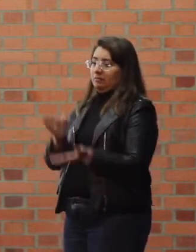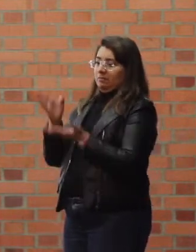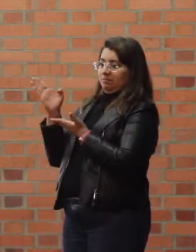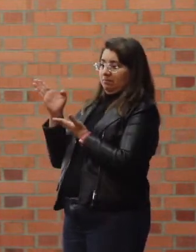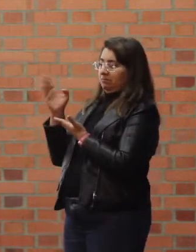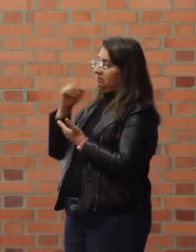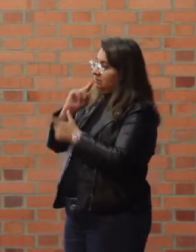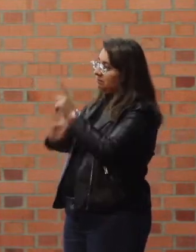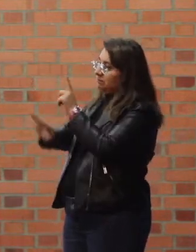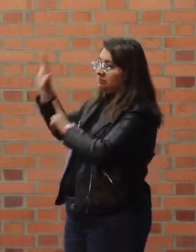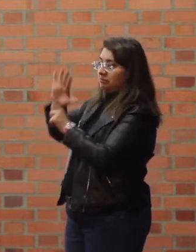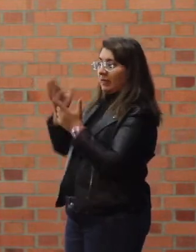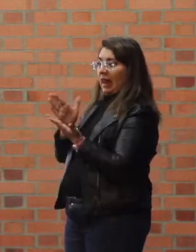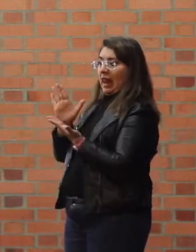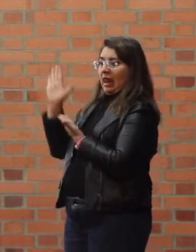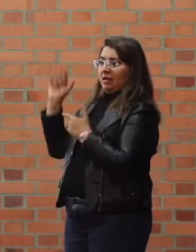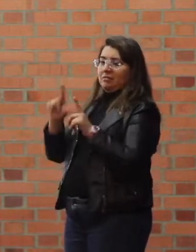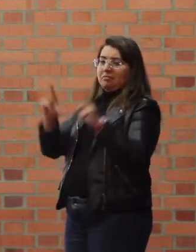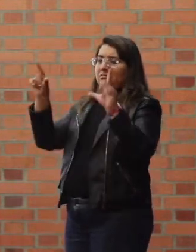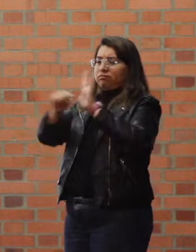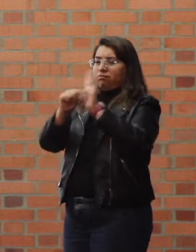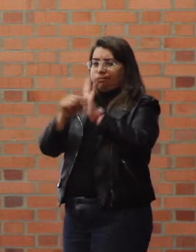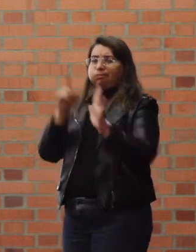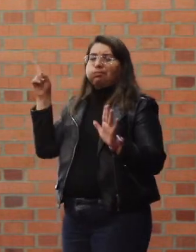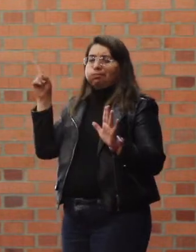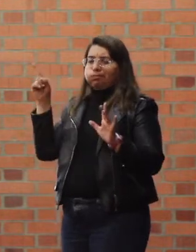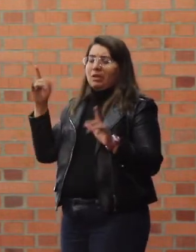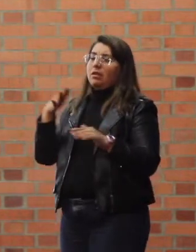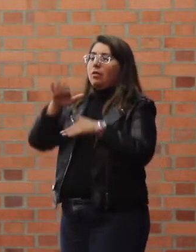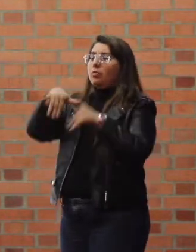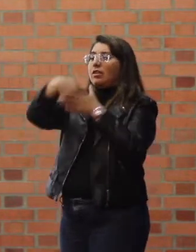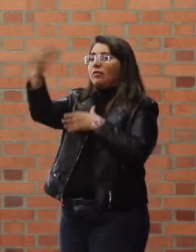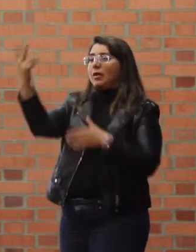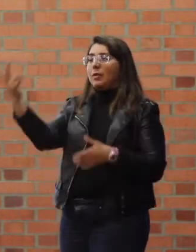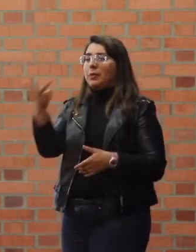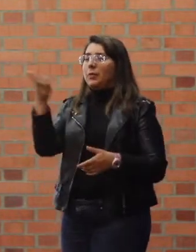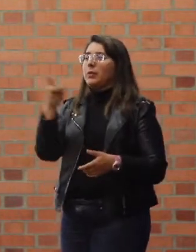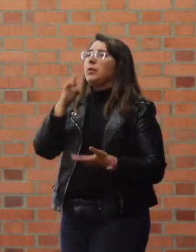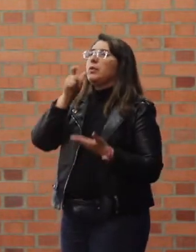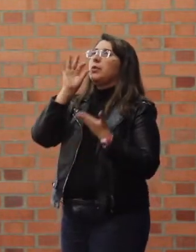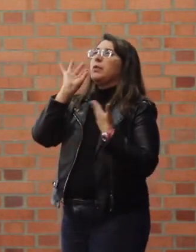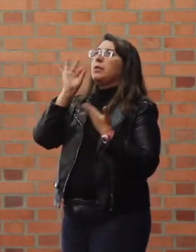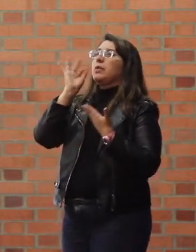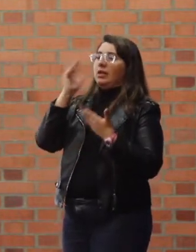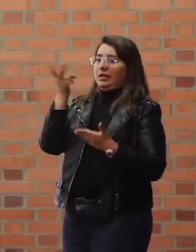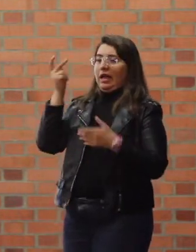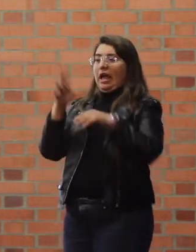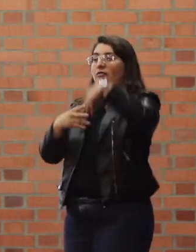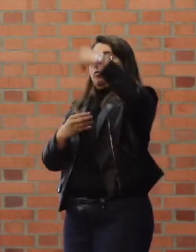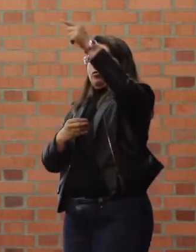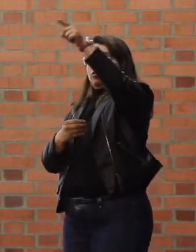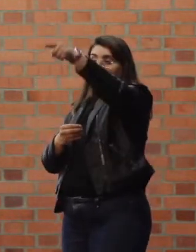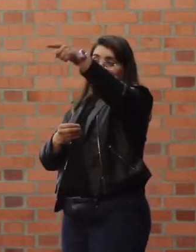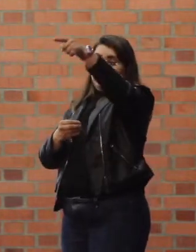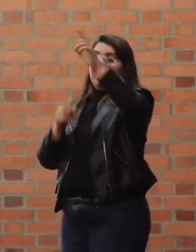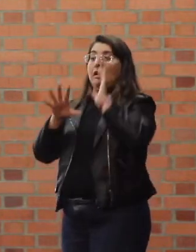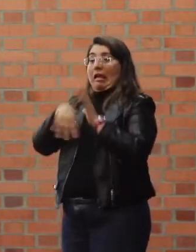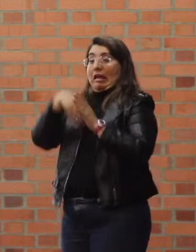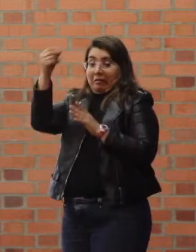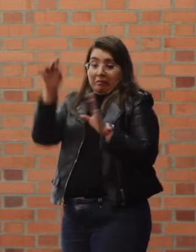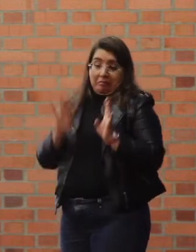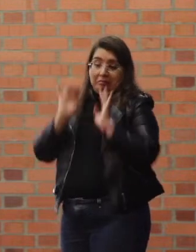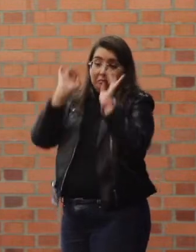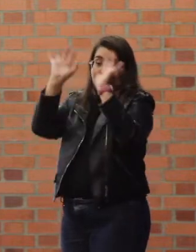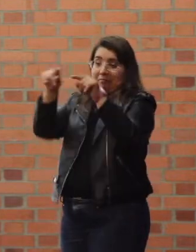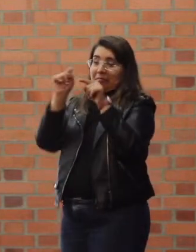cóctel tampoco es casual es un cóctel que nos va a ofrecer minimal que nos trae unas deliciosas